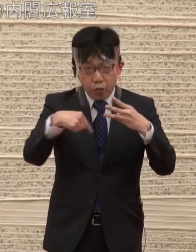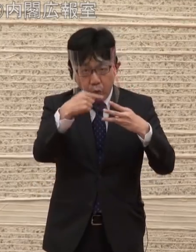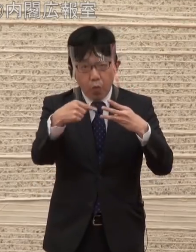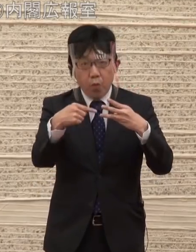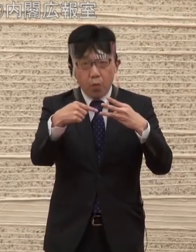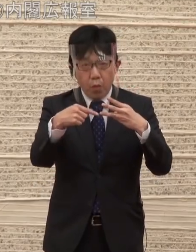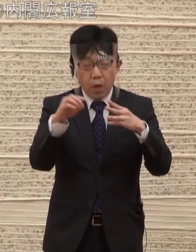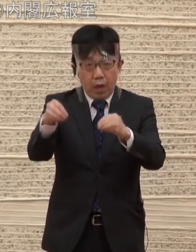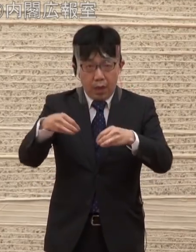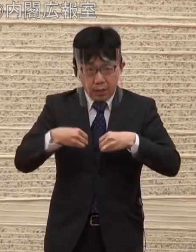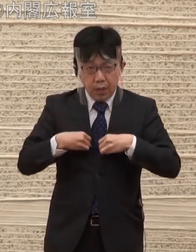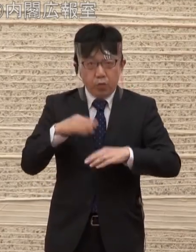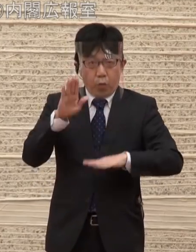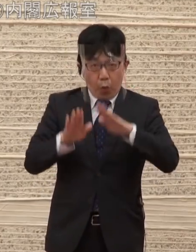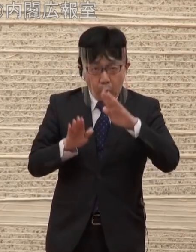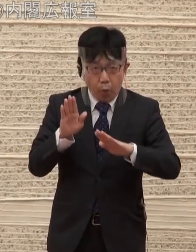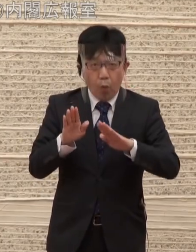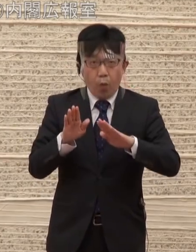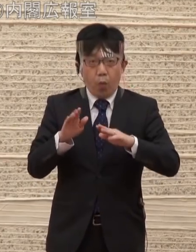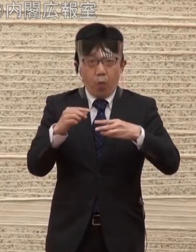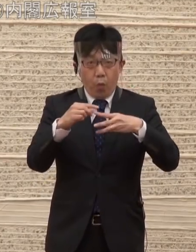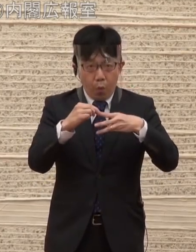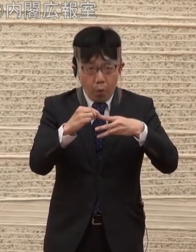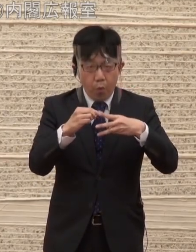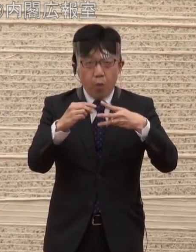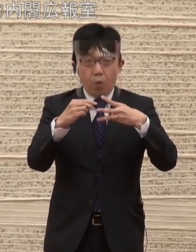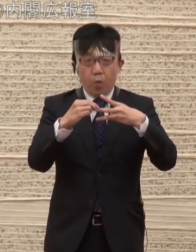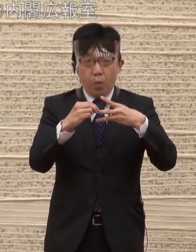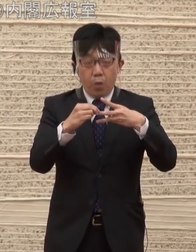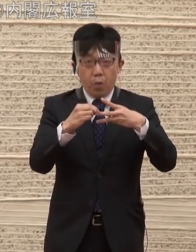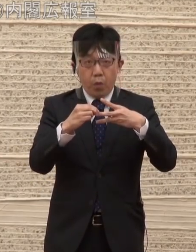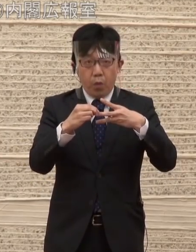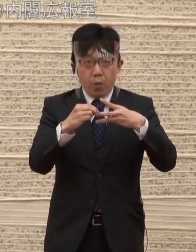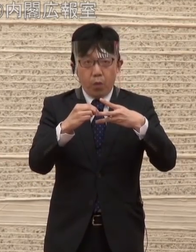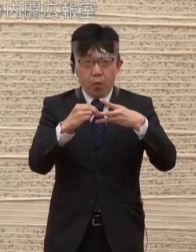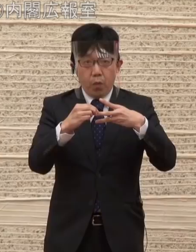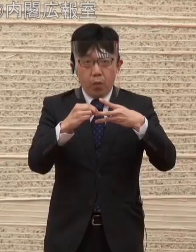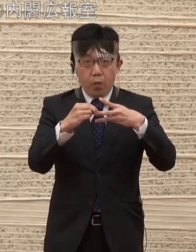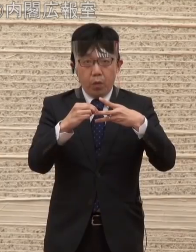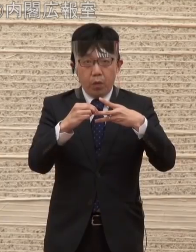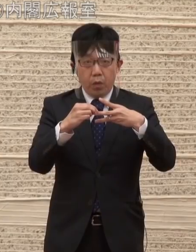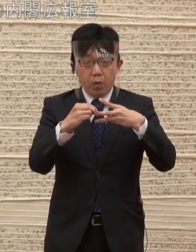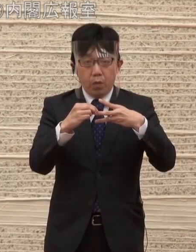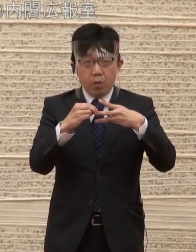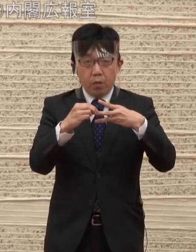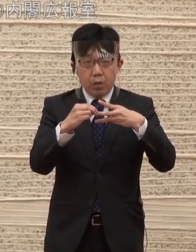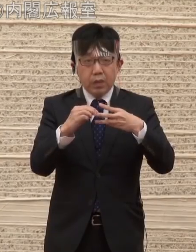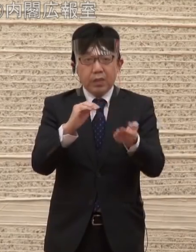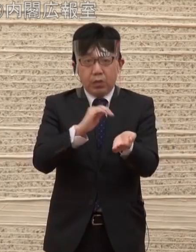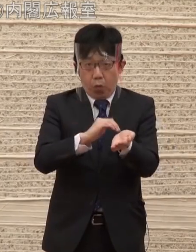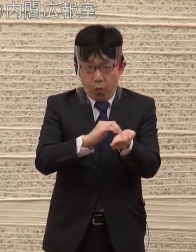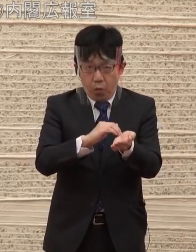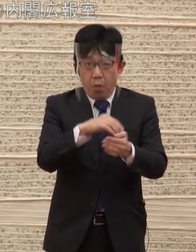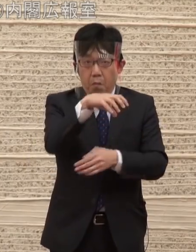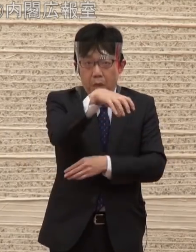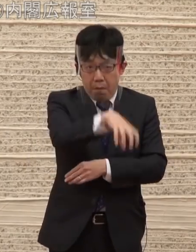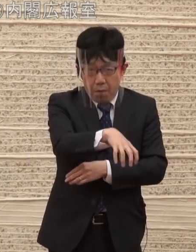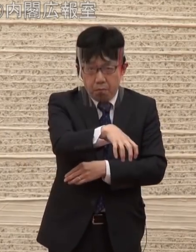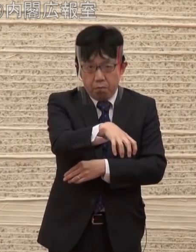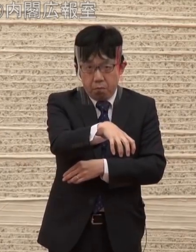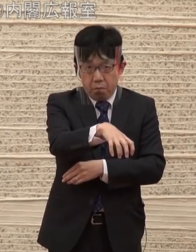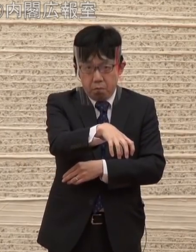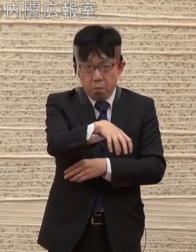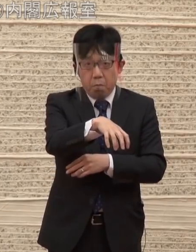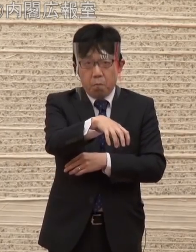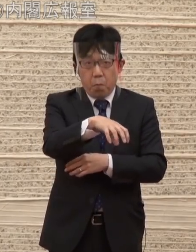幹線の状況そしてこの街関数の状況とともに医療の逼迫